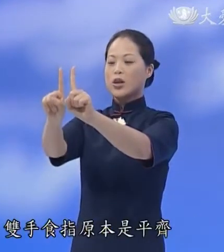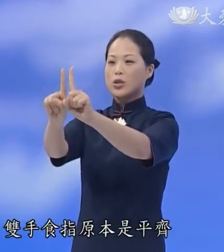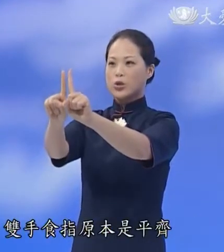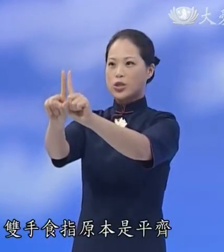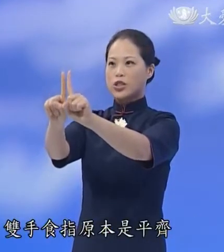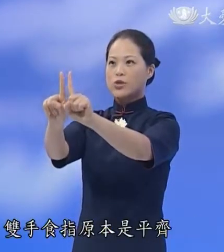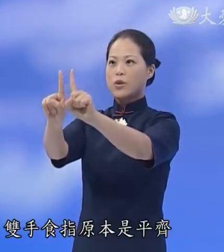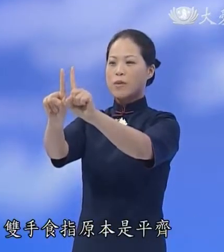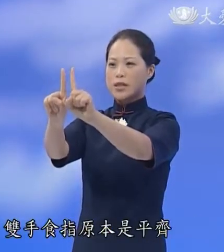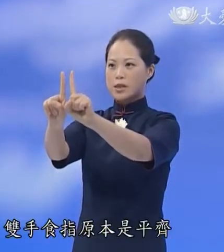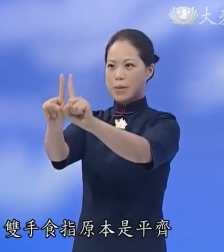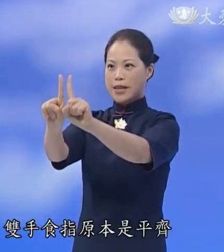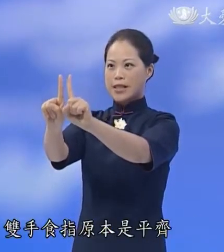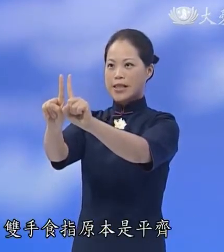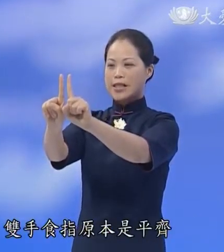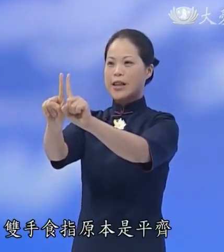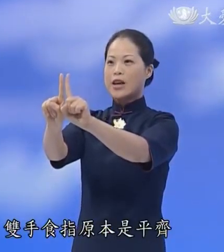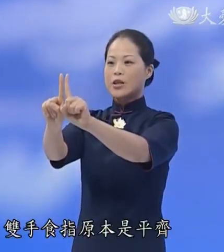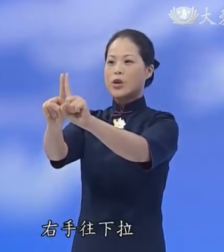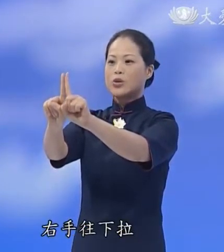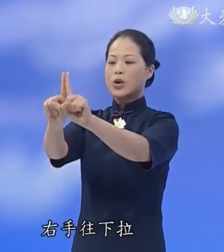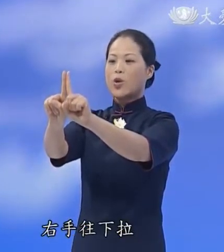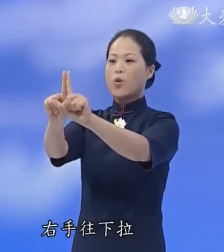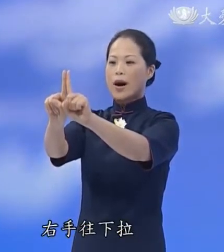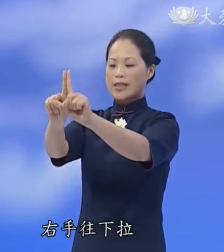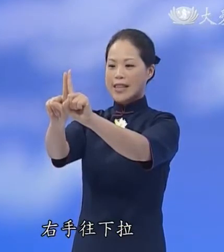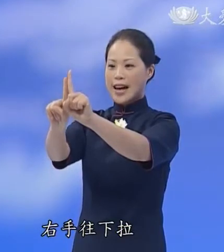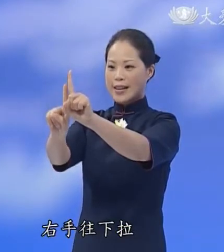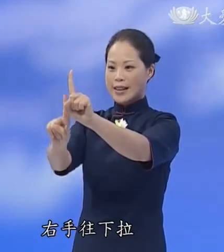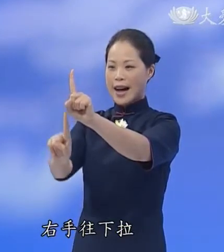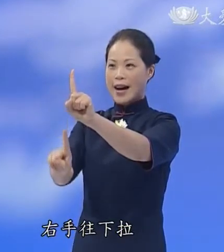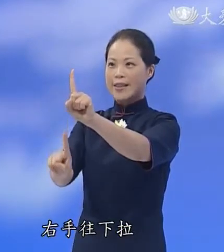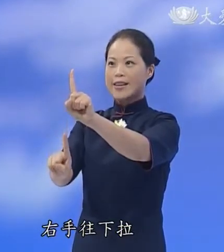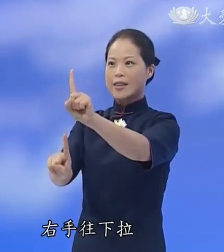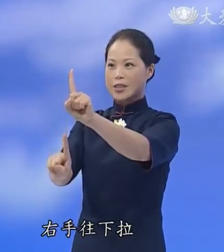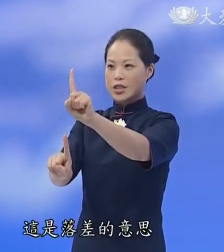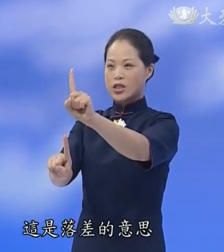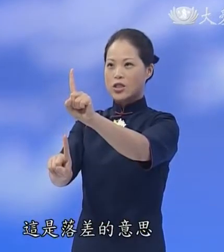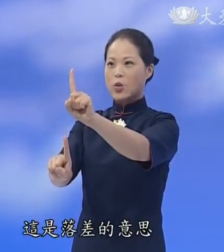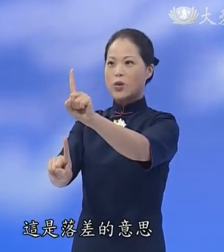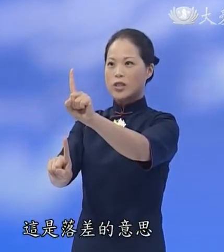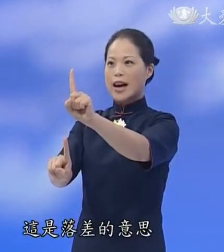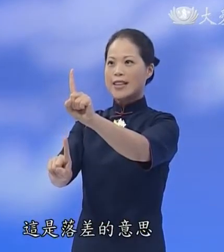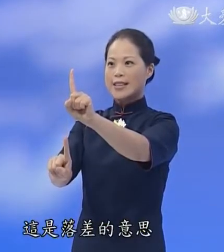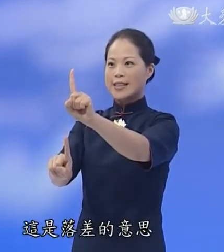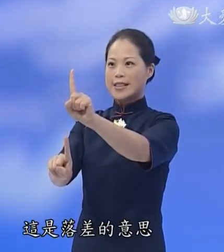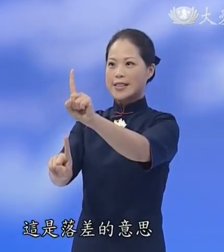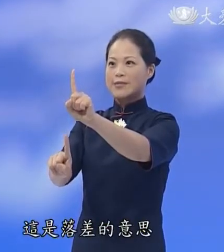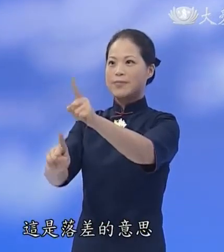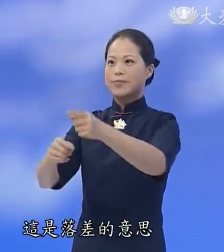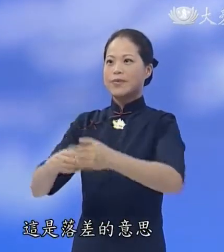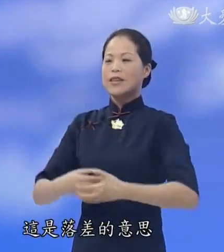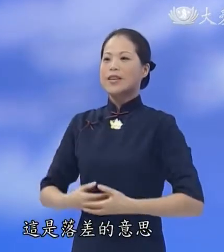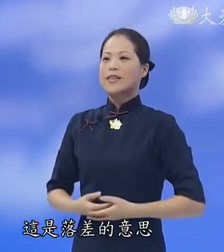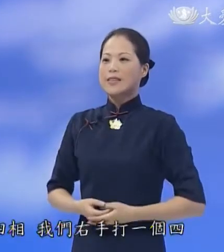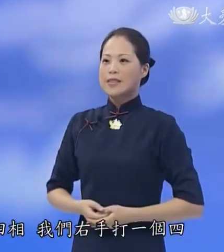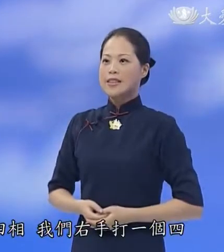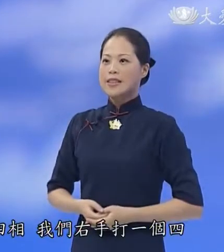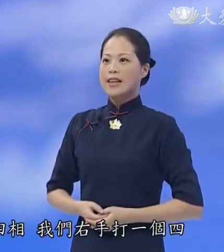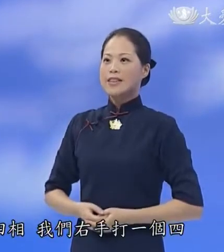双手食指原本是平齐，右手往下拉，这是落差的意思。四相